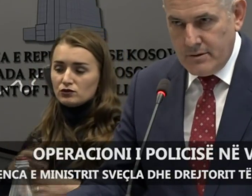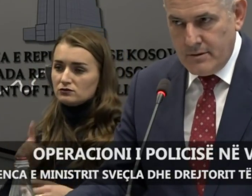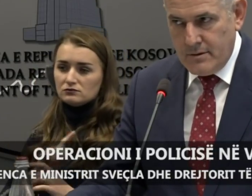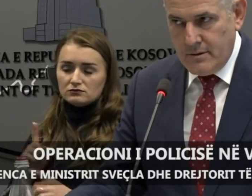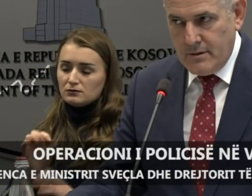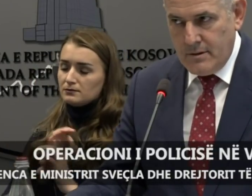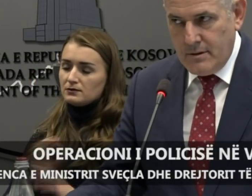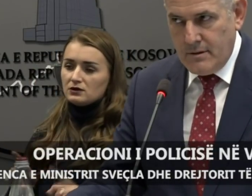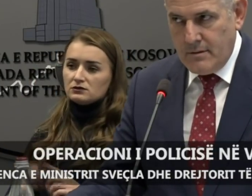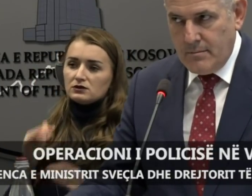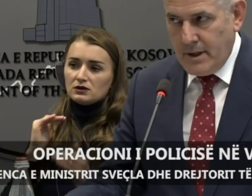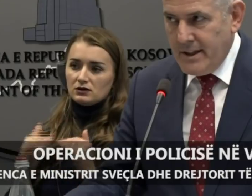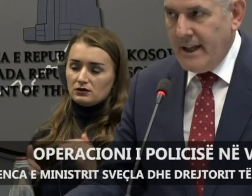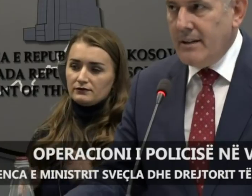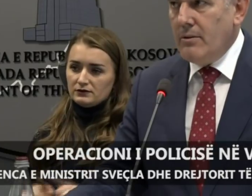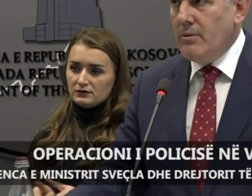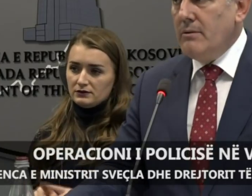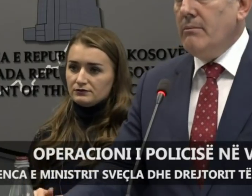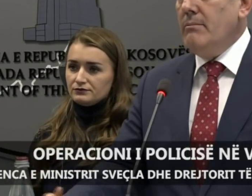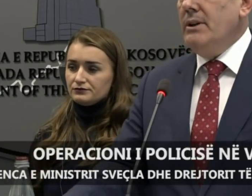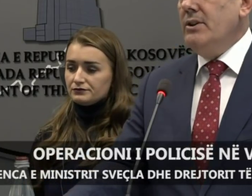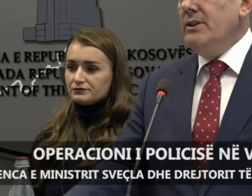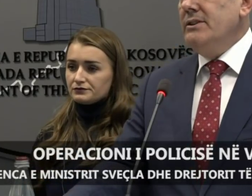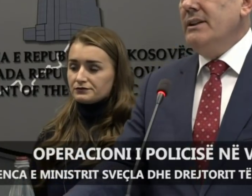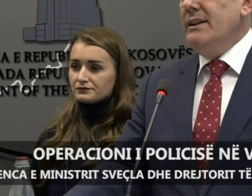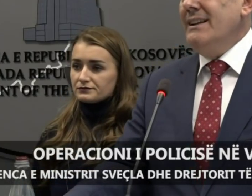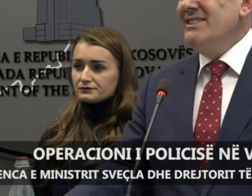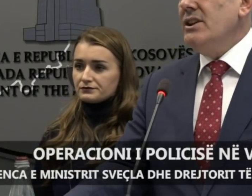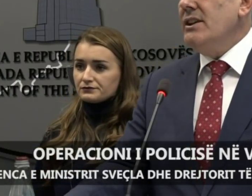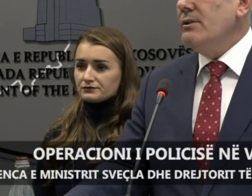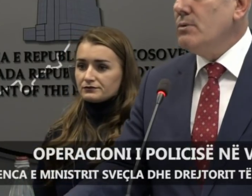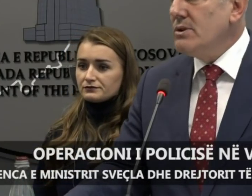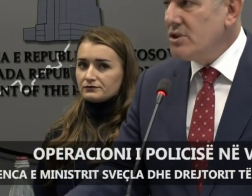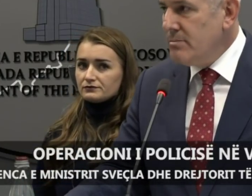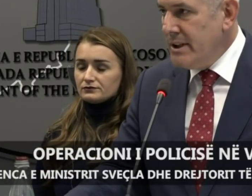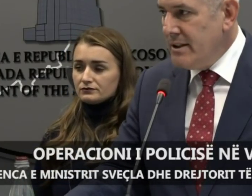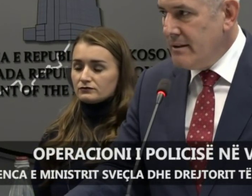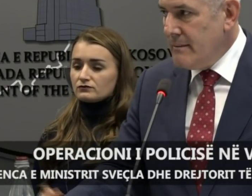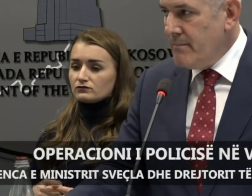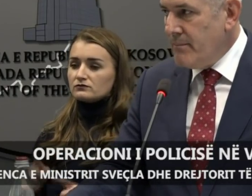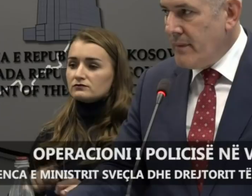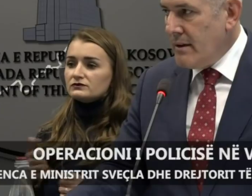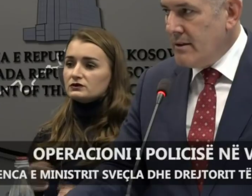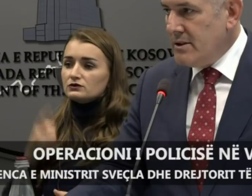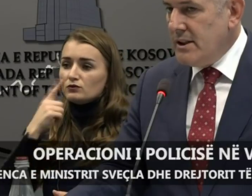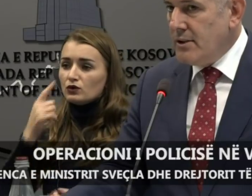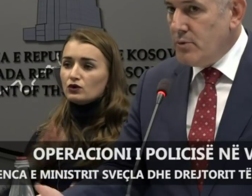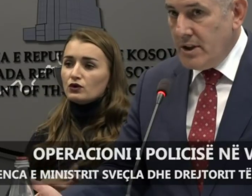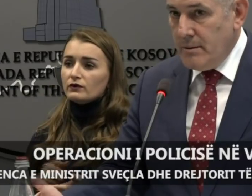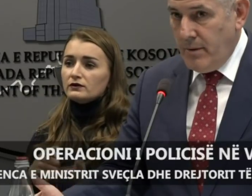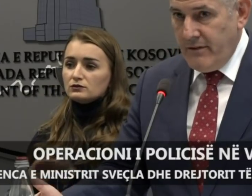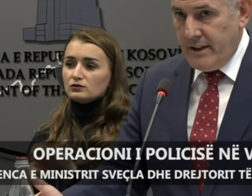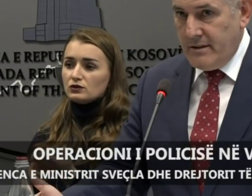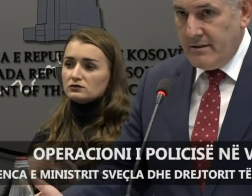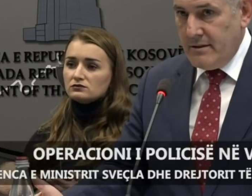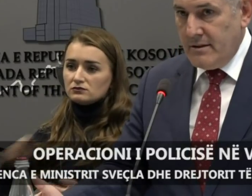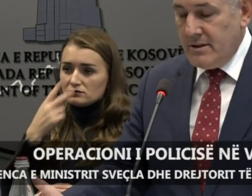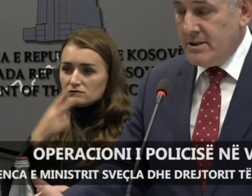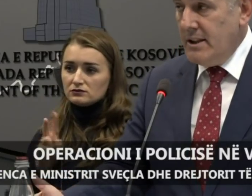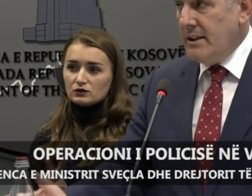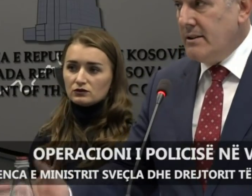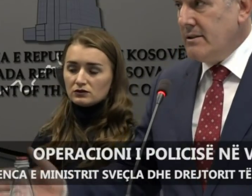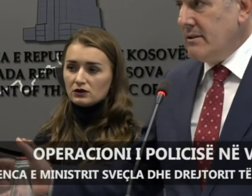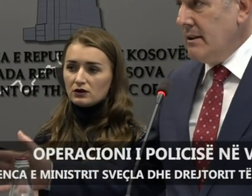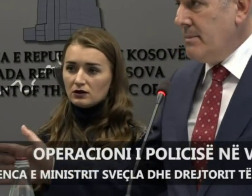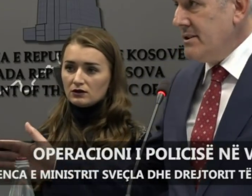Askush. Prandaj unë mendoj se gjitha këto dëshmi të cilat ju i keni pa vetë,